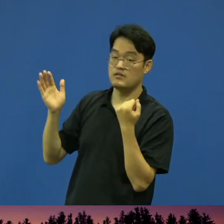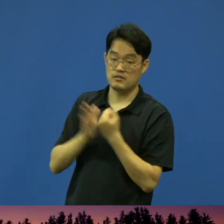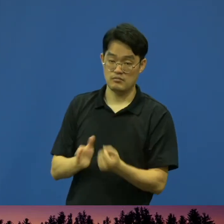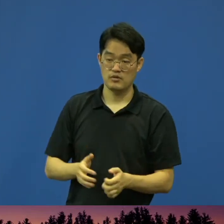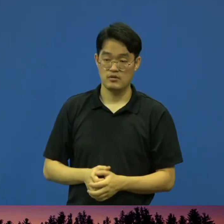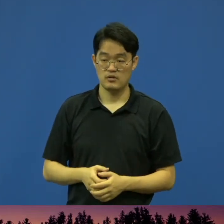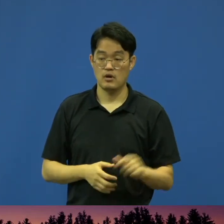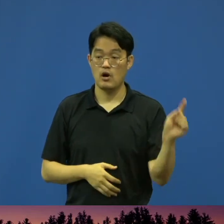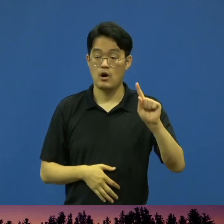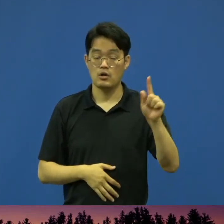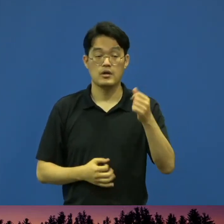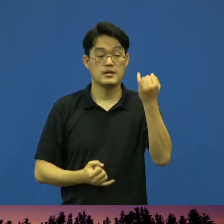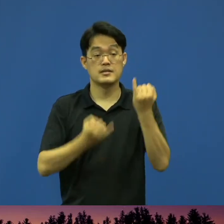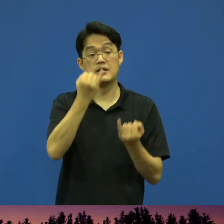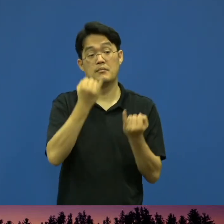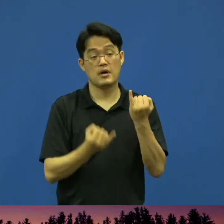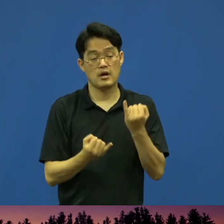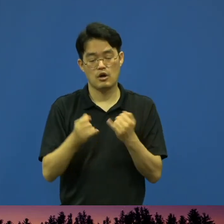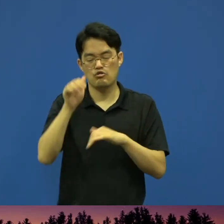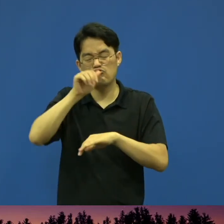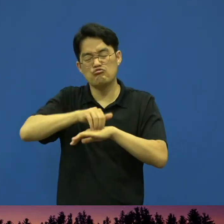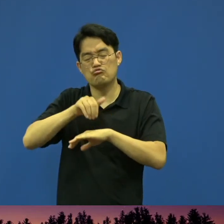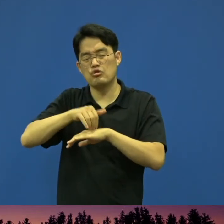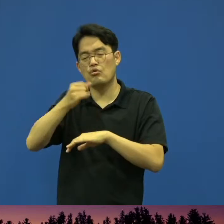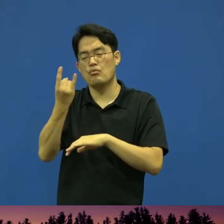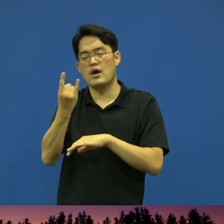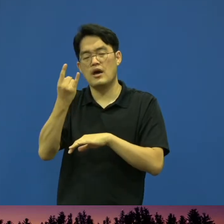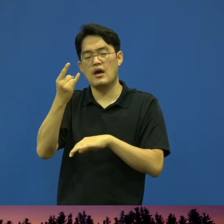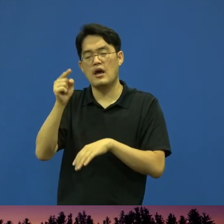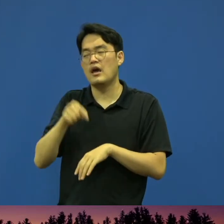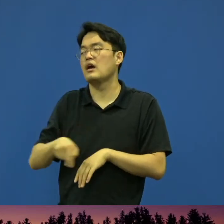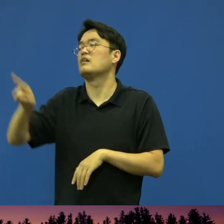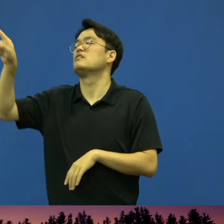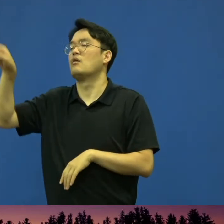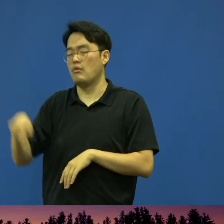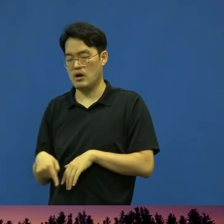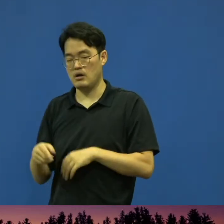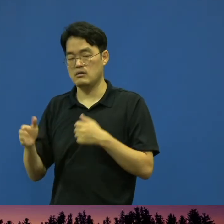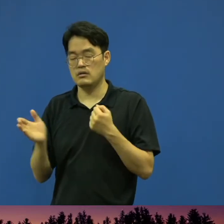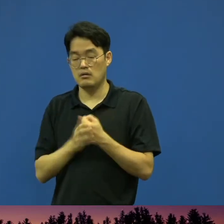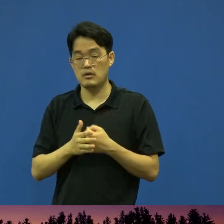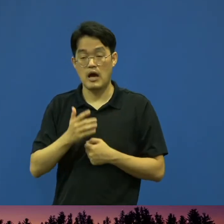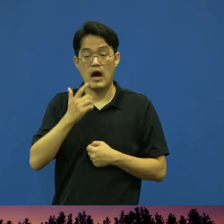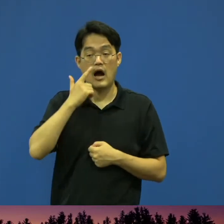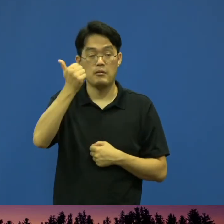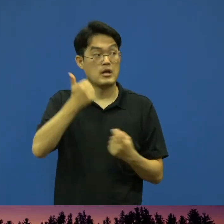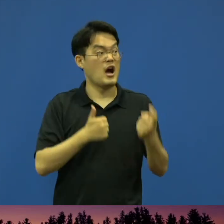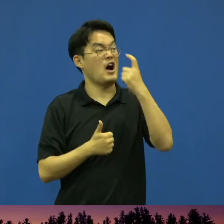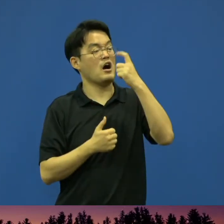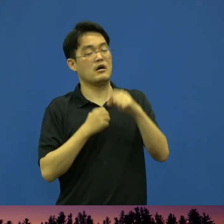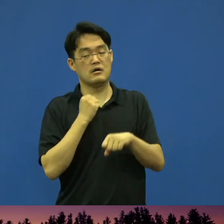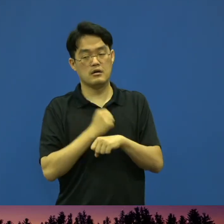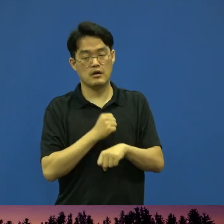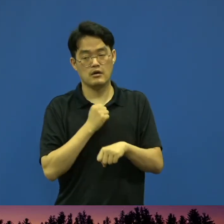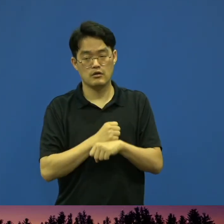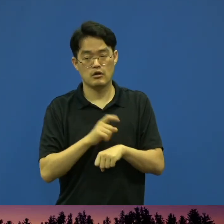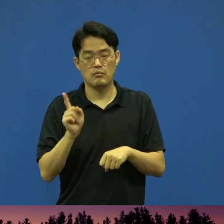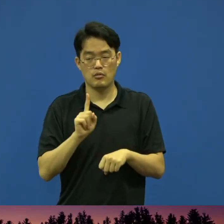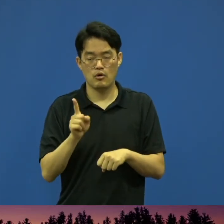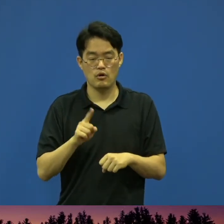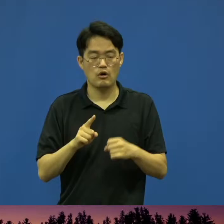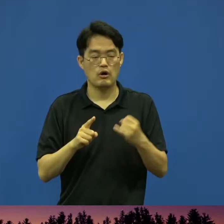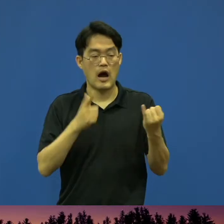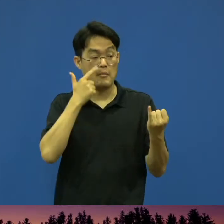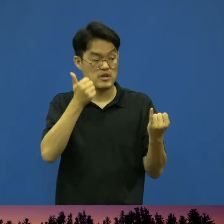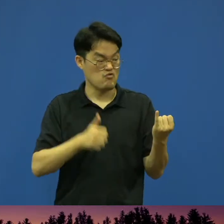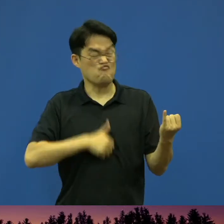와서 아버지에게 머리카락이 잘린 일이 있었습니다. 제가 수련회에 등록비를 내주고 데리고 갔다 왔는데요, 그